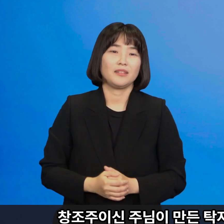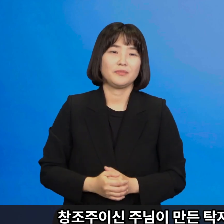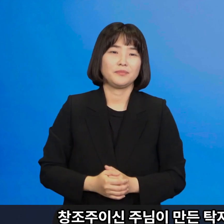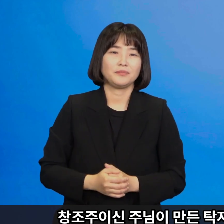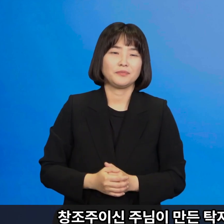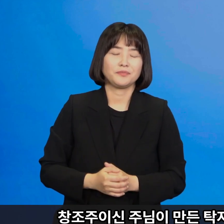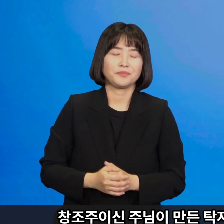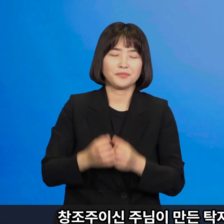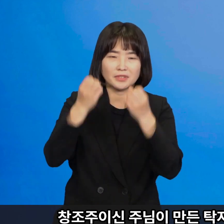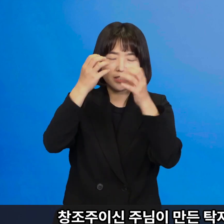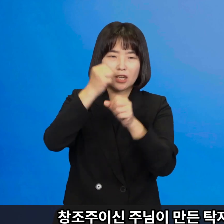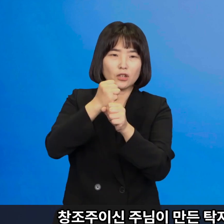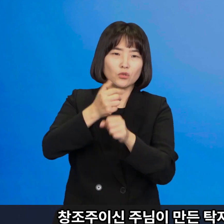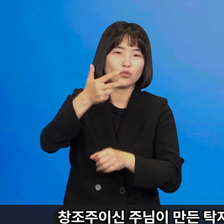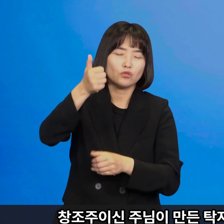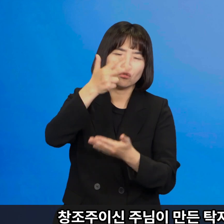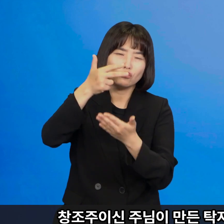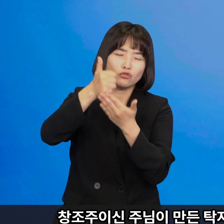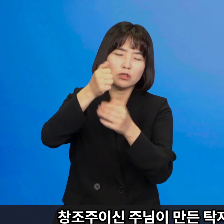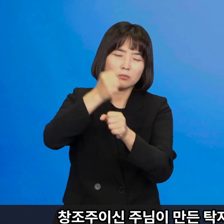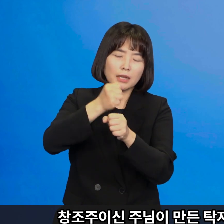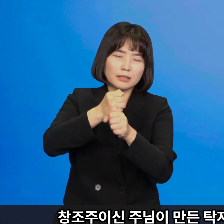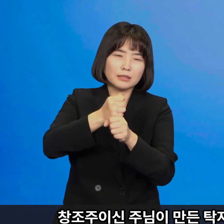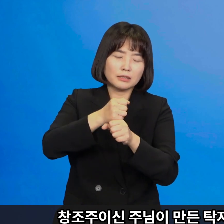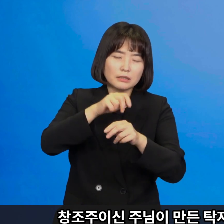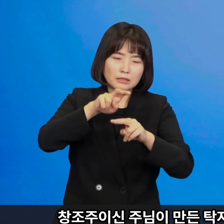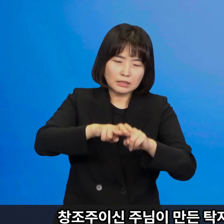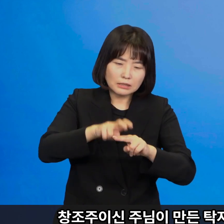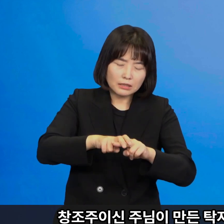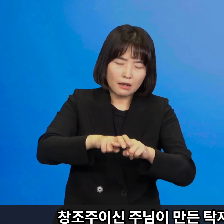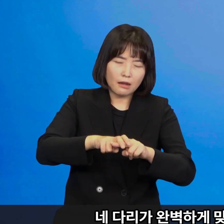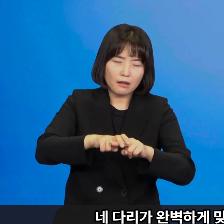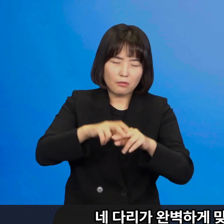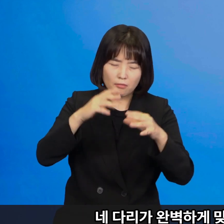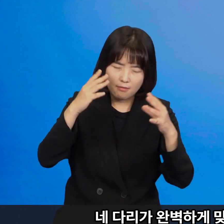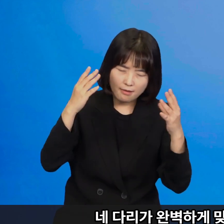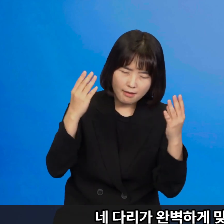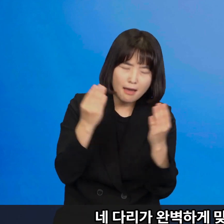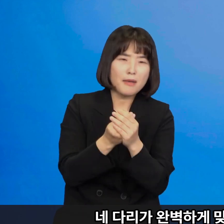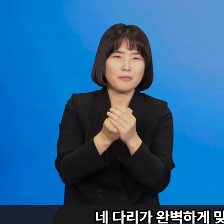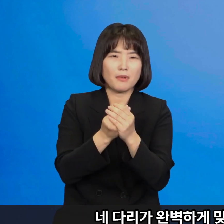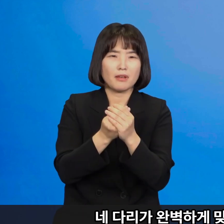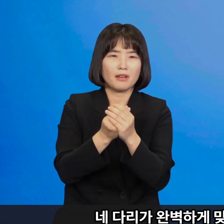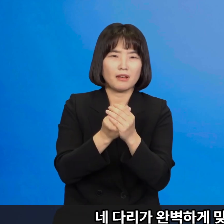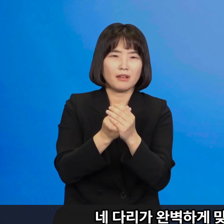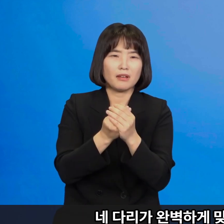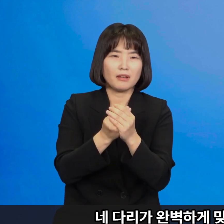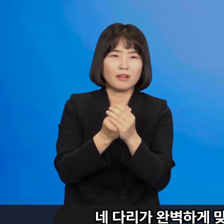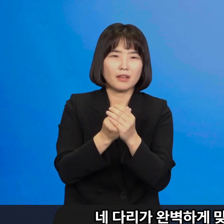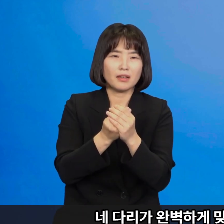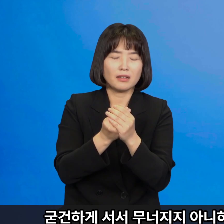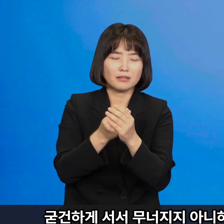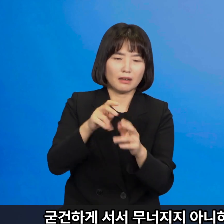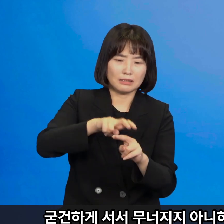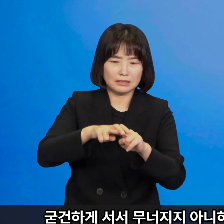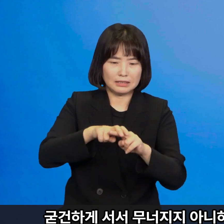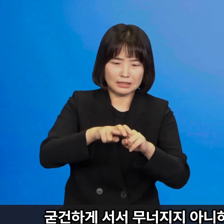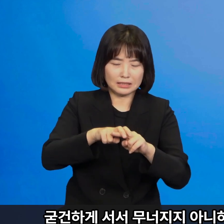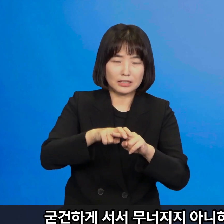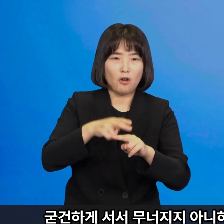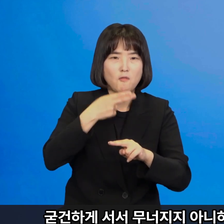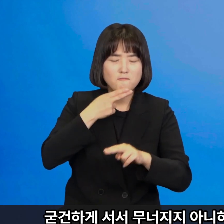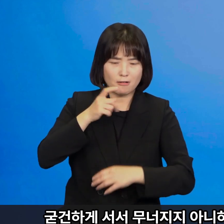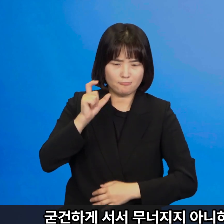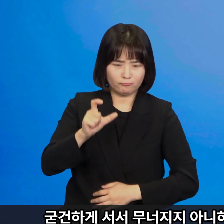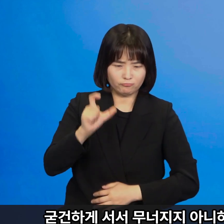창조주이신 주님이 만든 탁자는 완벽한 그 밸런스와 균형과 내 다리가 완벽하게 맞아서 흔들리지 아니하며 굳건하게